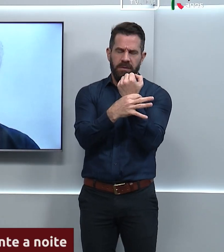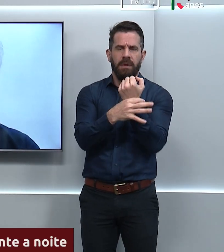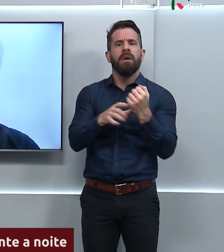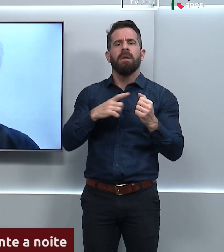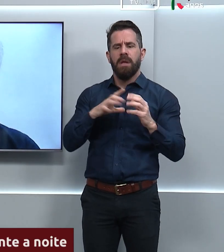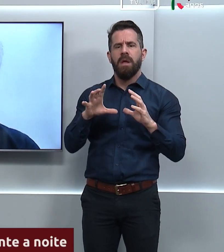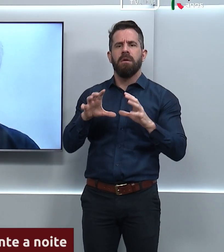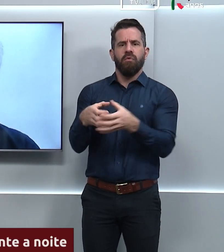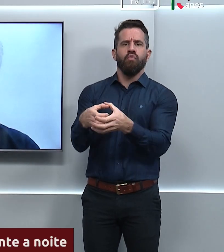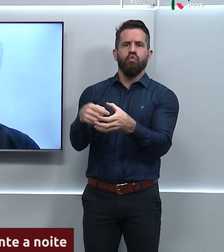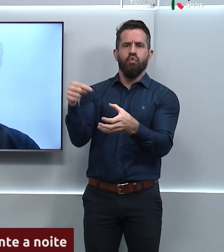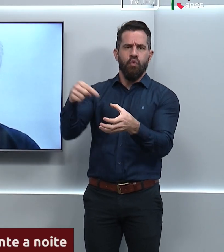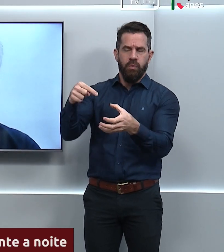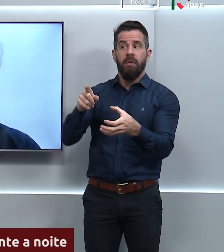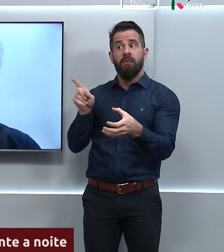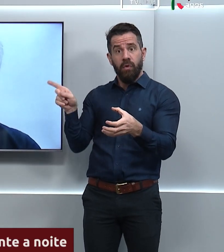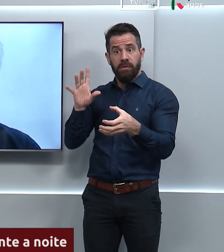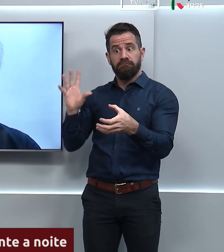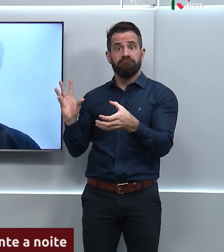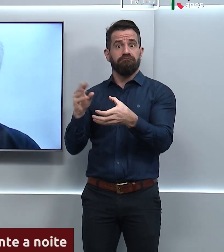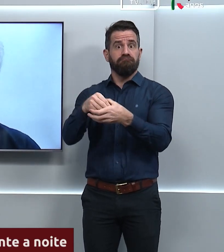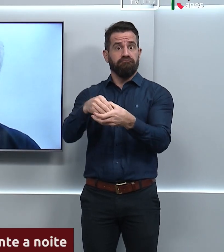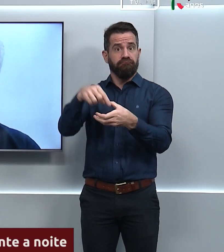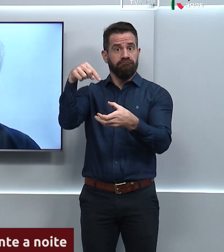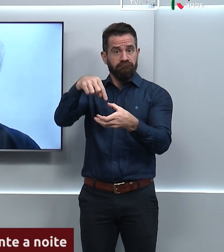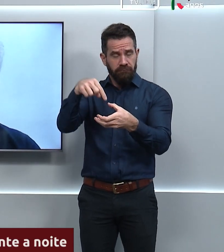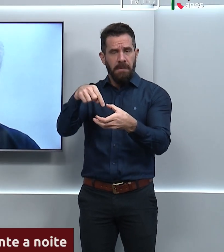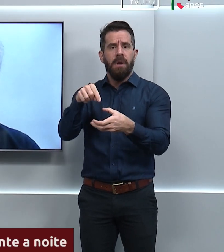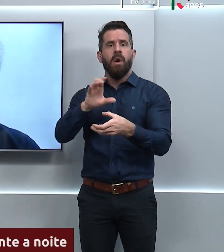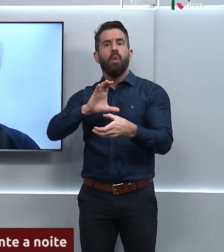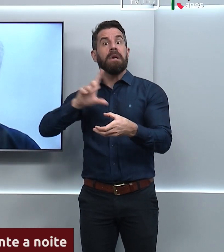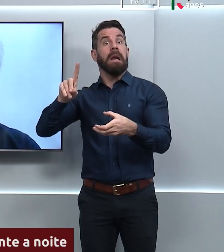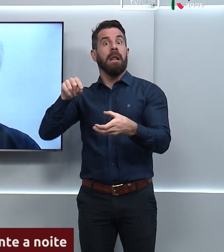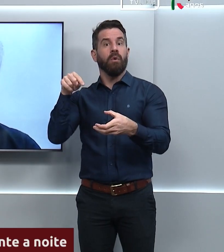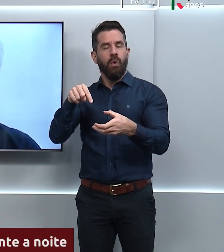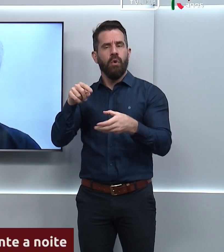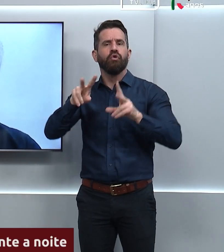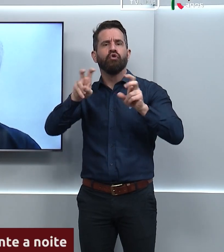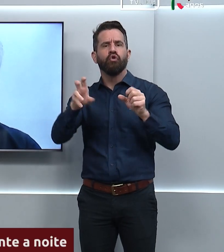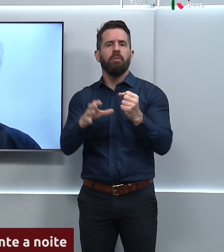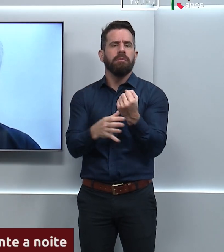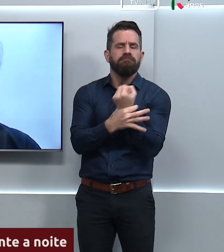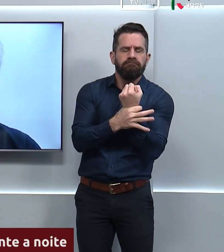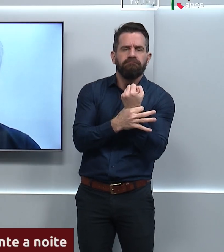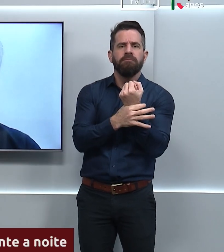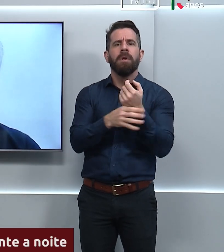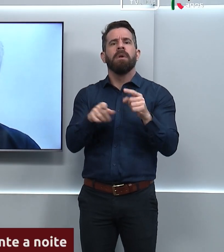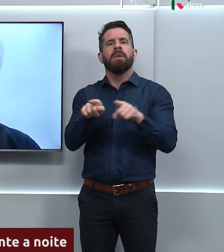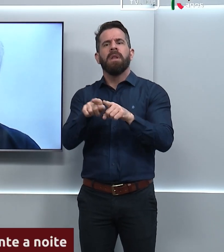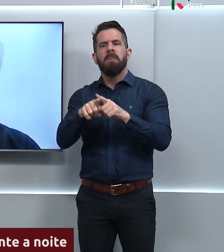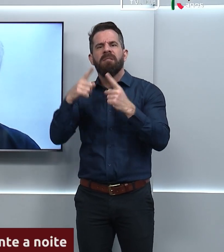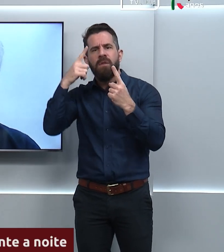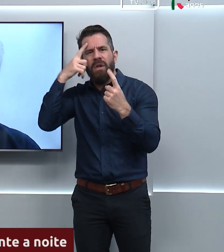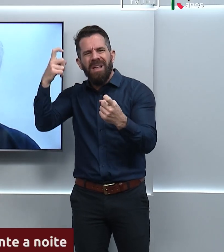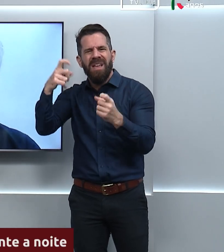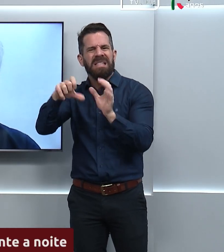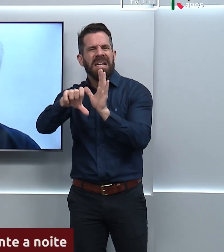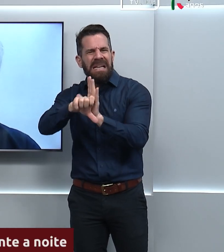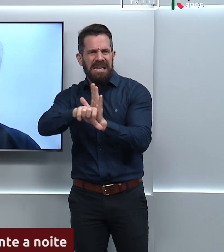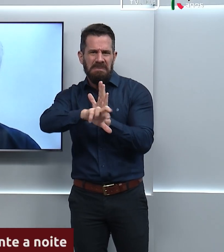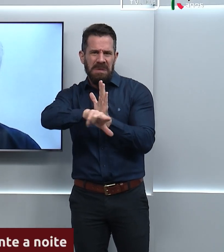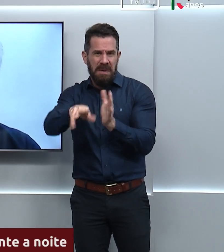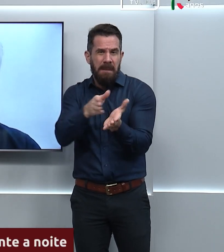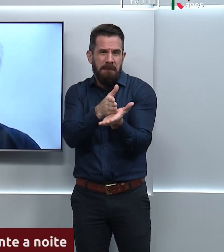aqui da UFG que o senhor faz parte, que o senhor coordena, que trata de segurança, trata de violência e criminalidade. A partir